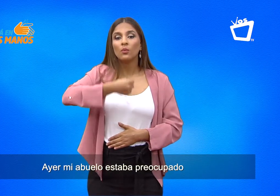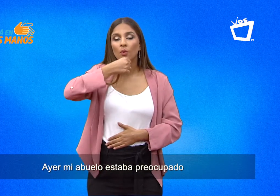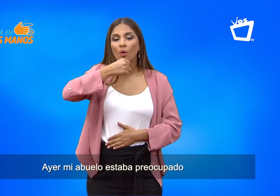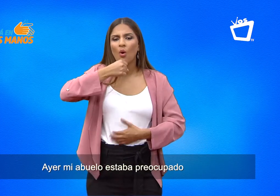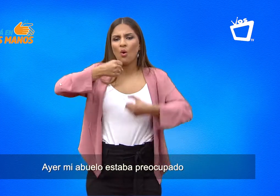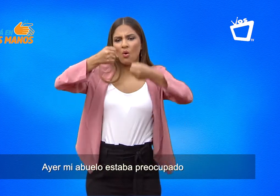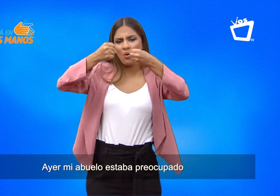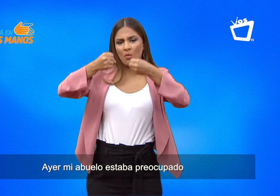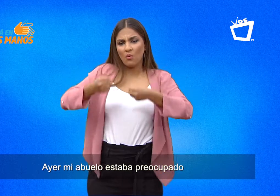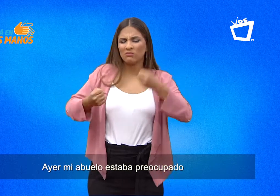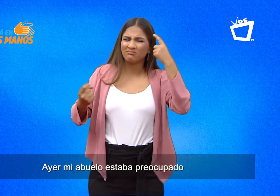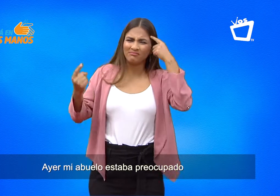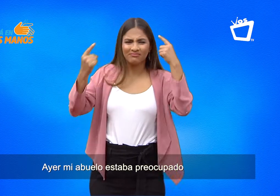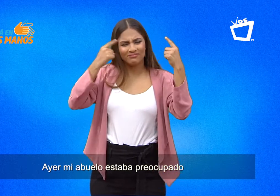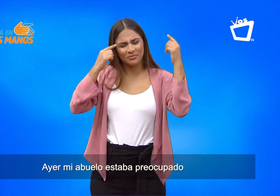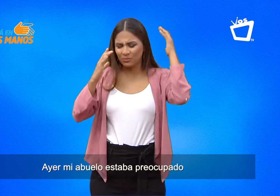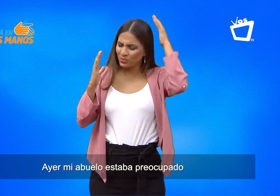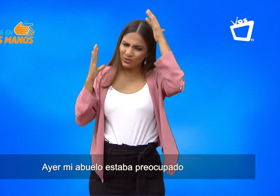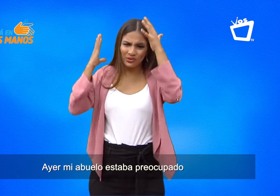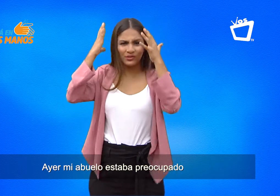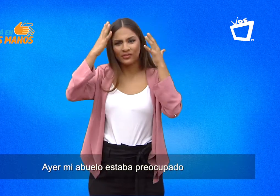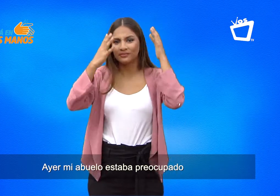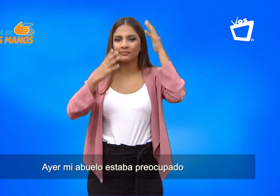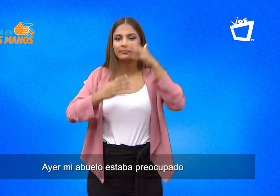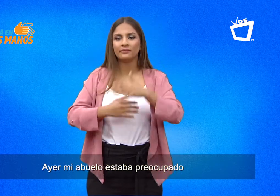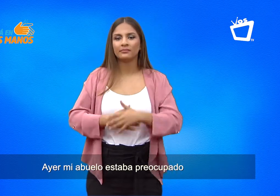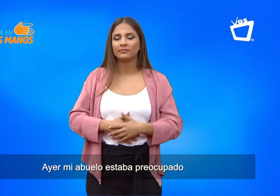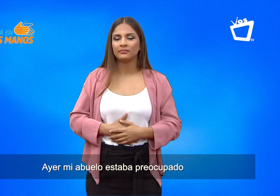Ayer mi abuelo estaba preocupado.